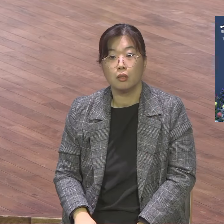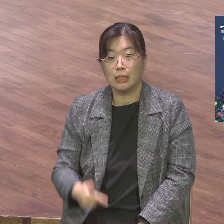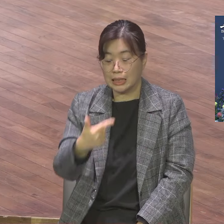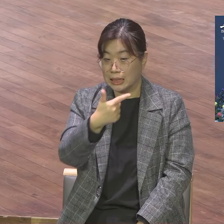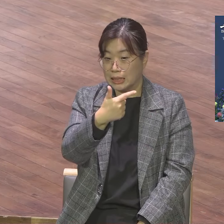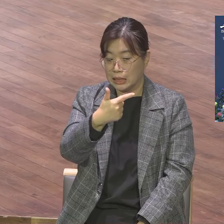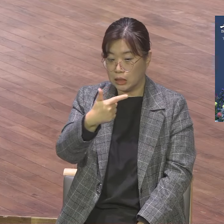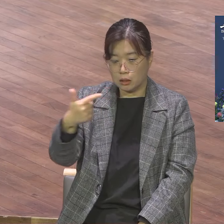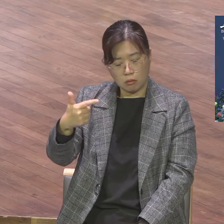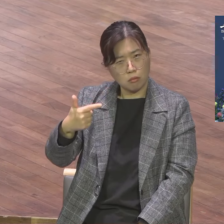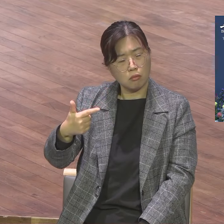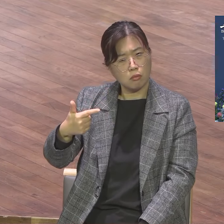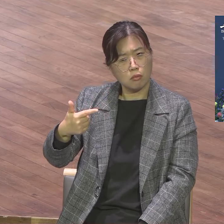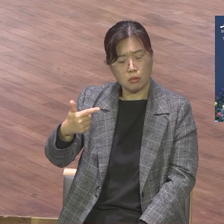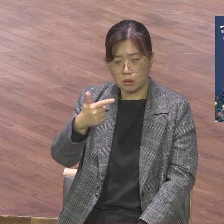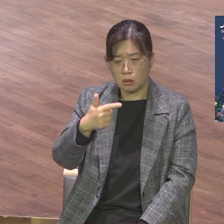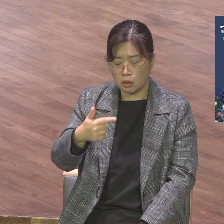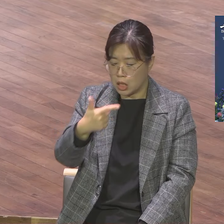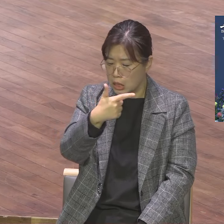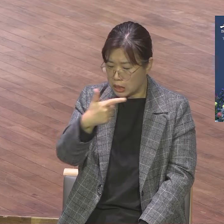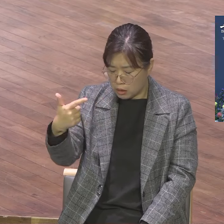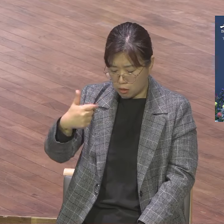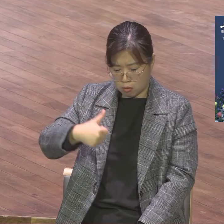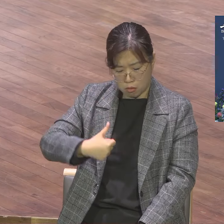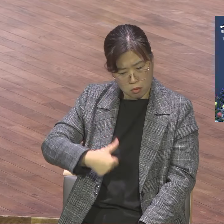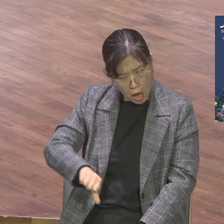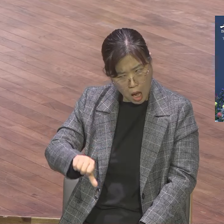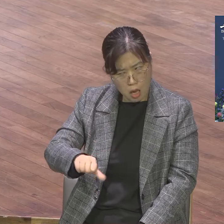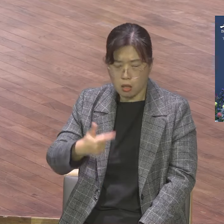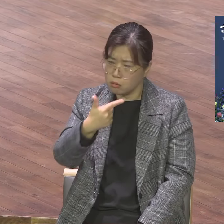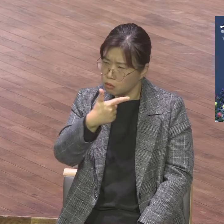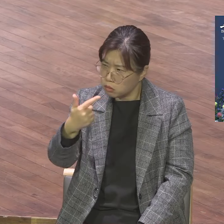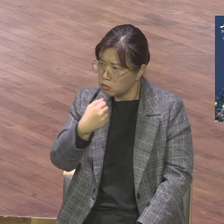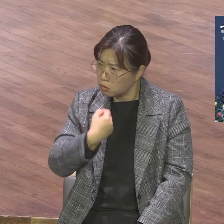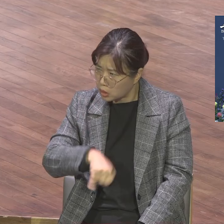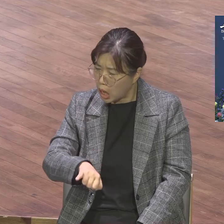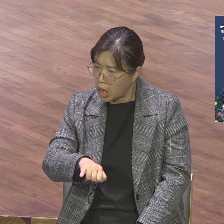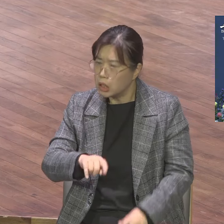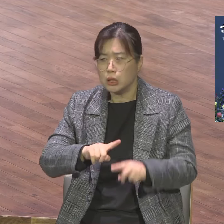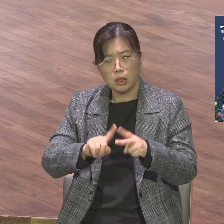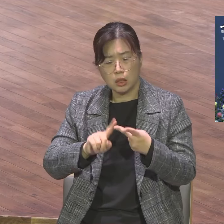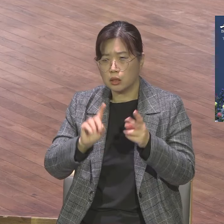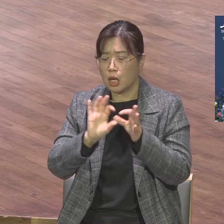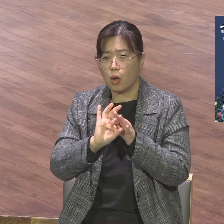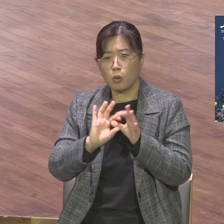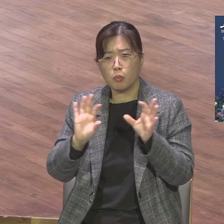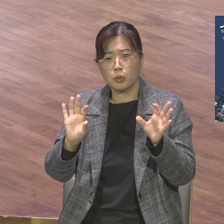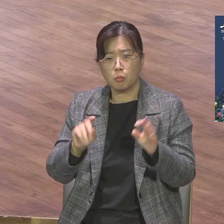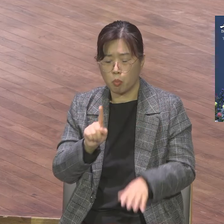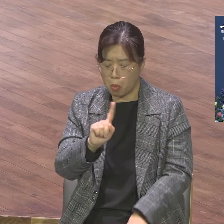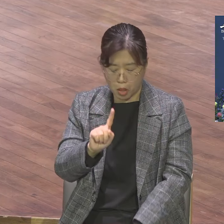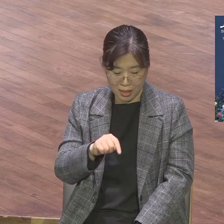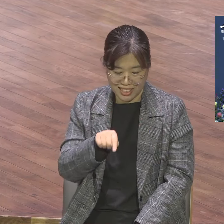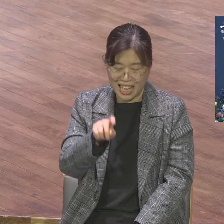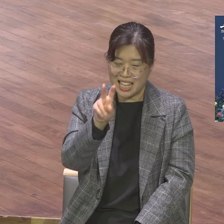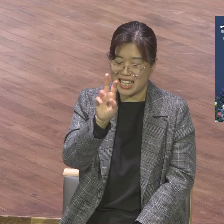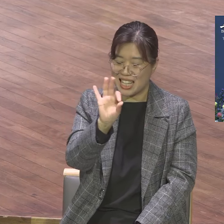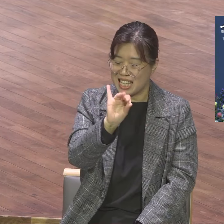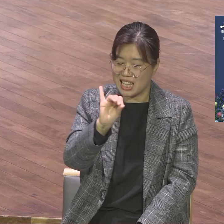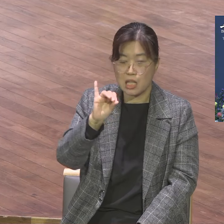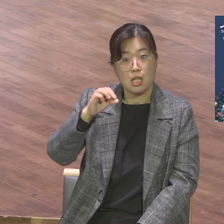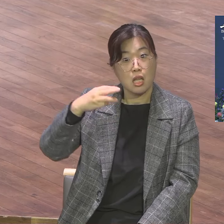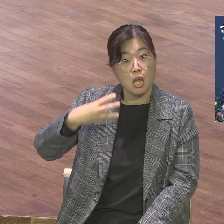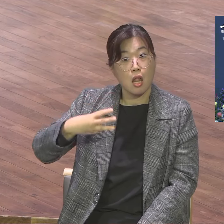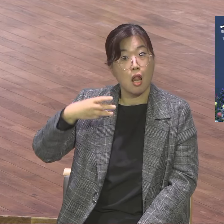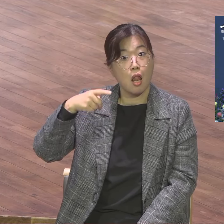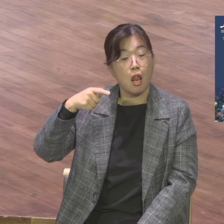아들 제목이 그래. 큰 딸이 된 큰 아들. 테슬라 CEO 일론 머스크 큰